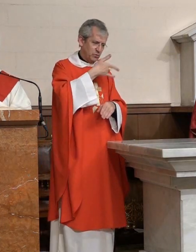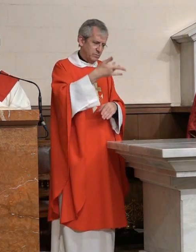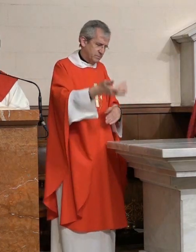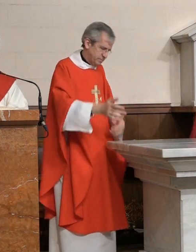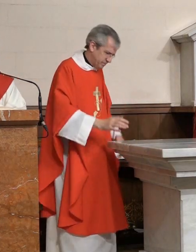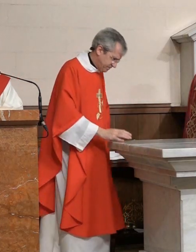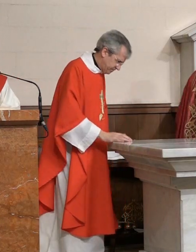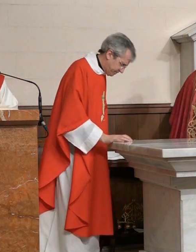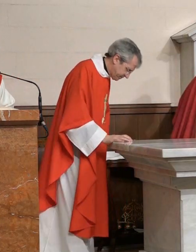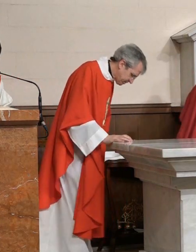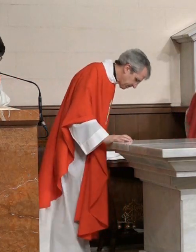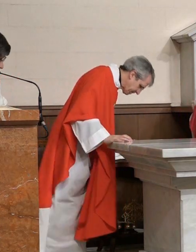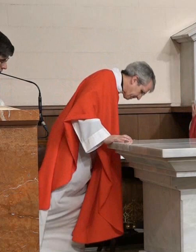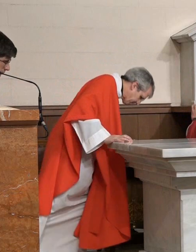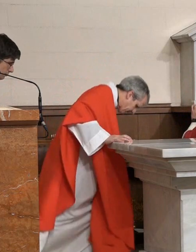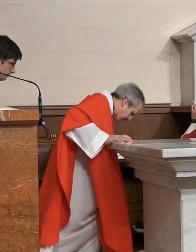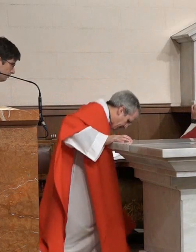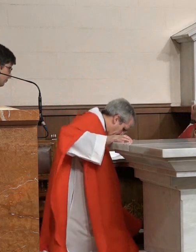espíritu.